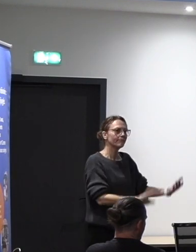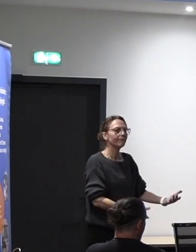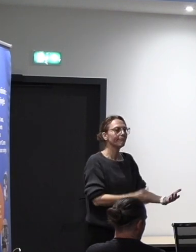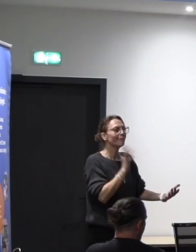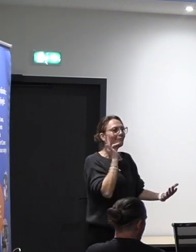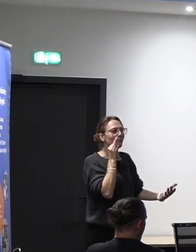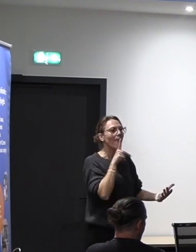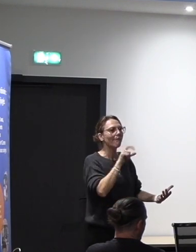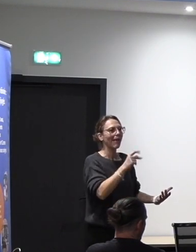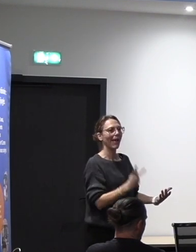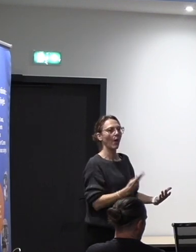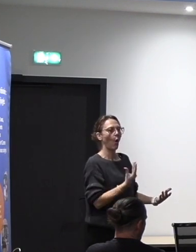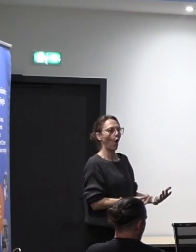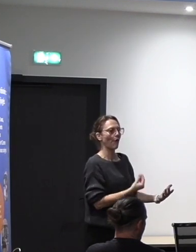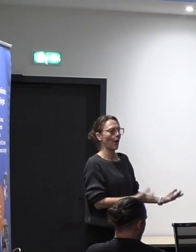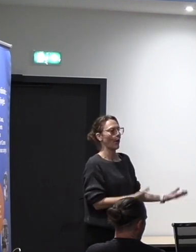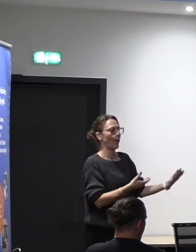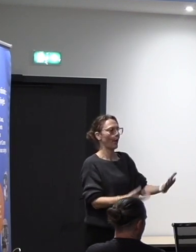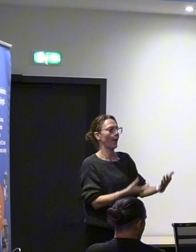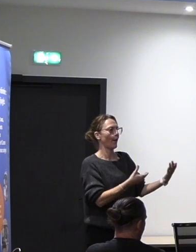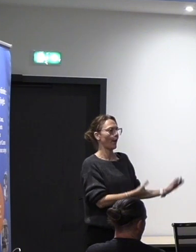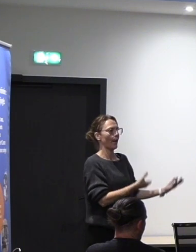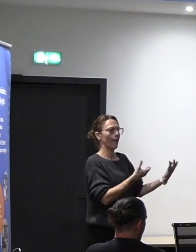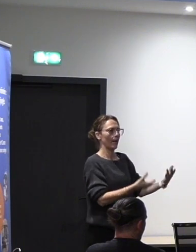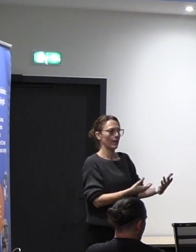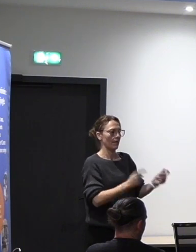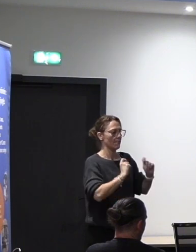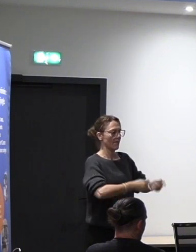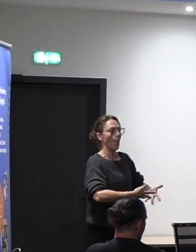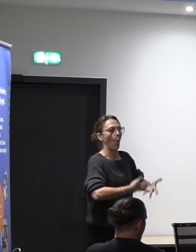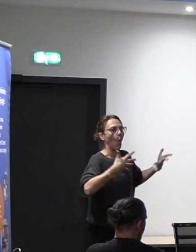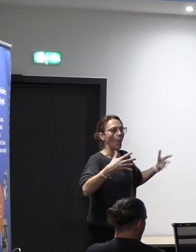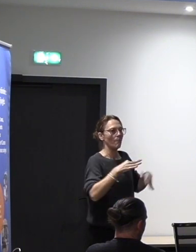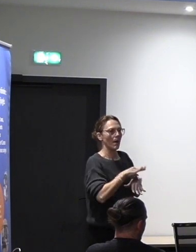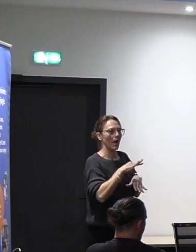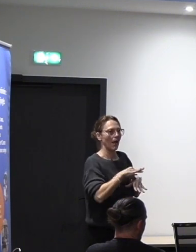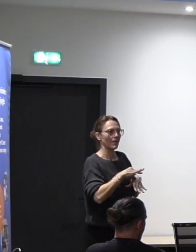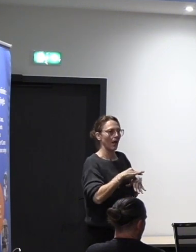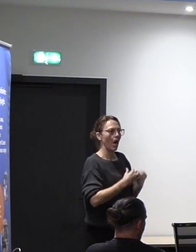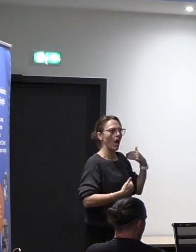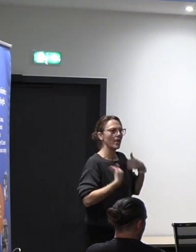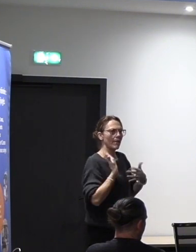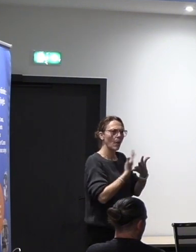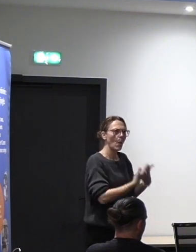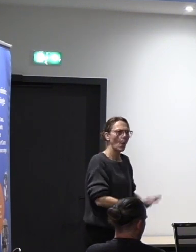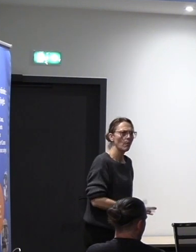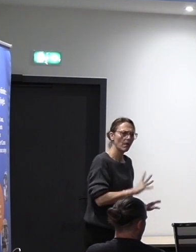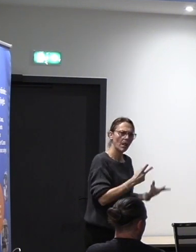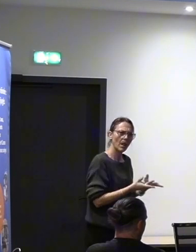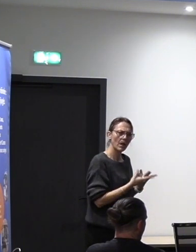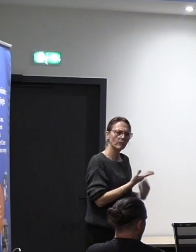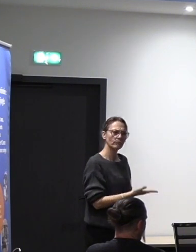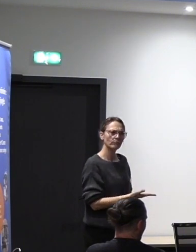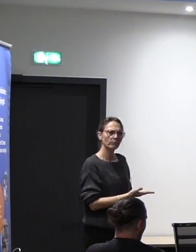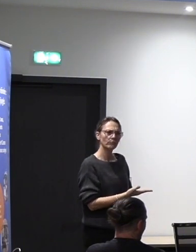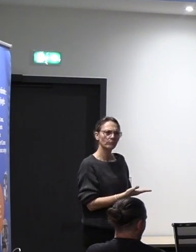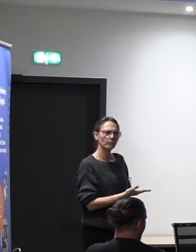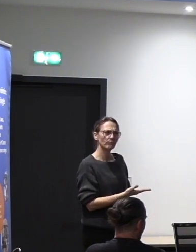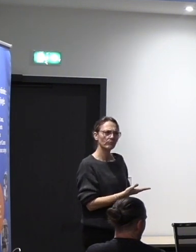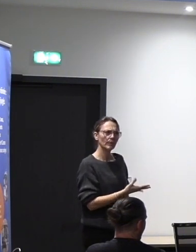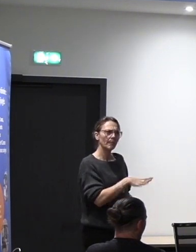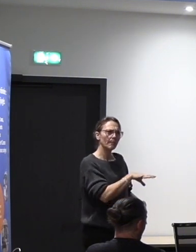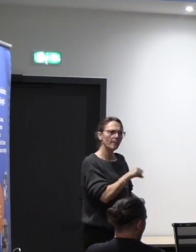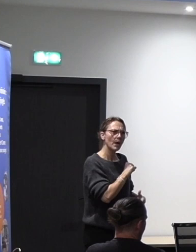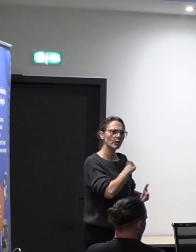tout habillés, des enfants, et dont on dit c'est un gros malade. Hein. Il est lourd, hein. Mais il n'est pas lourd, vous pouvez le prendre à la main, etc. On voit bien que l'impression de prendre en